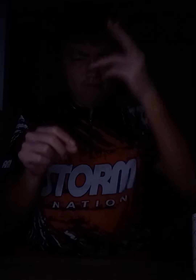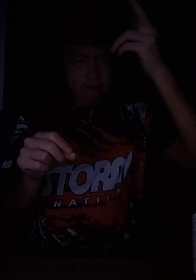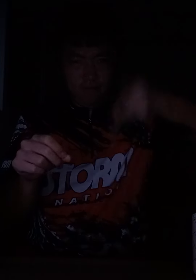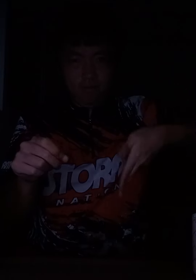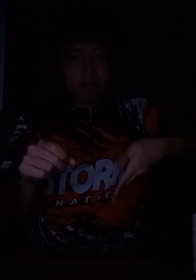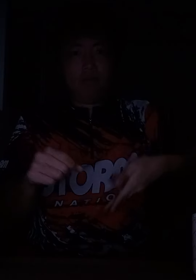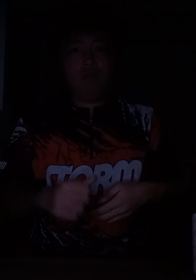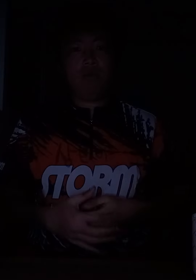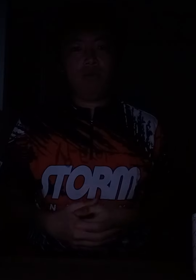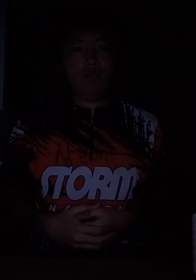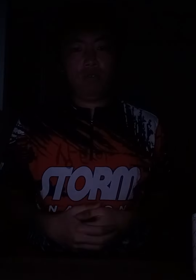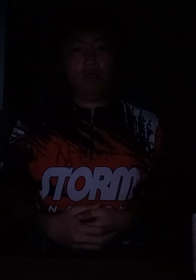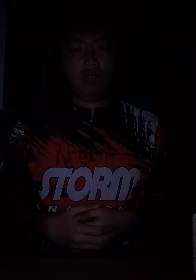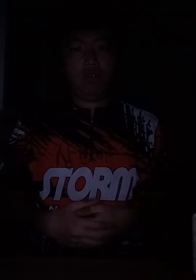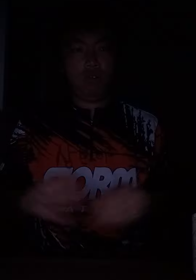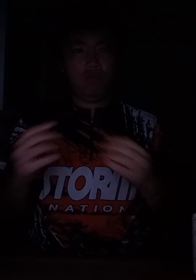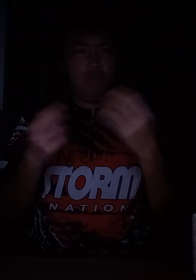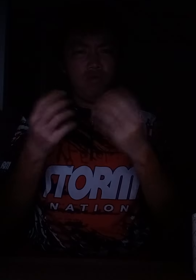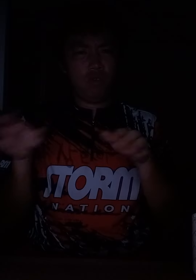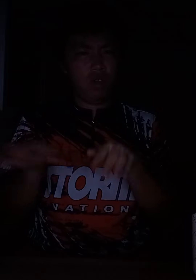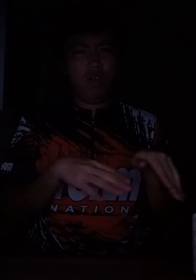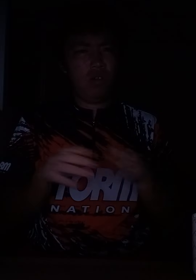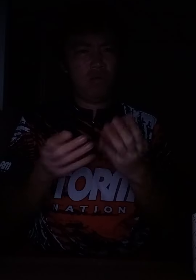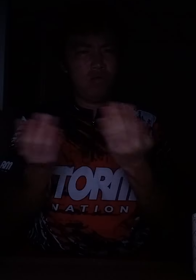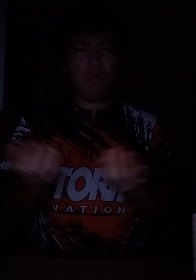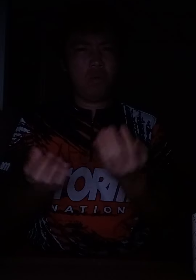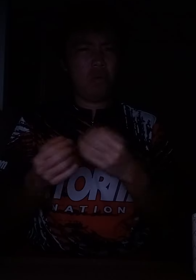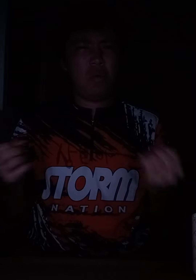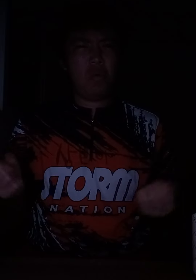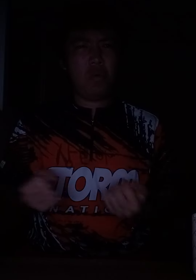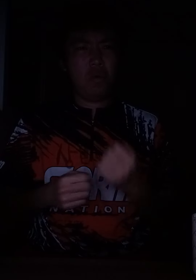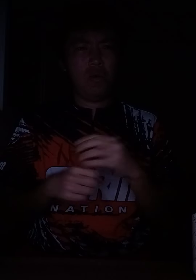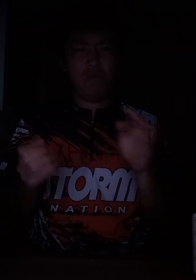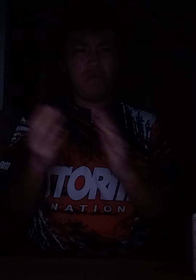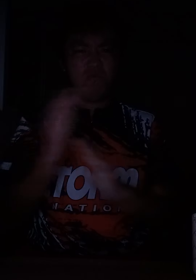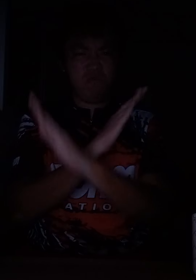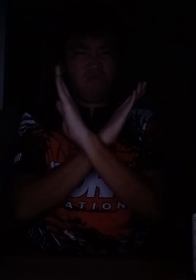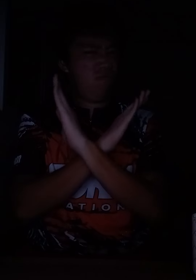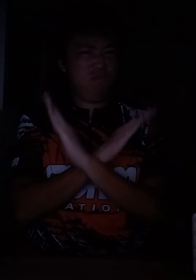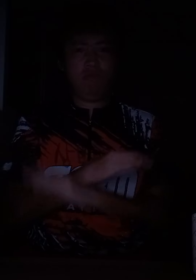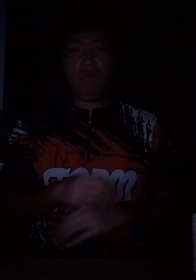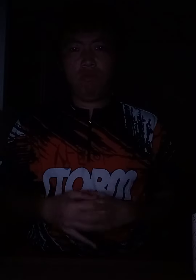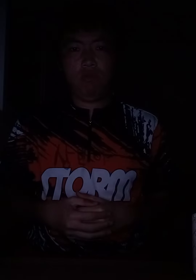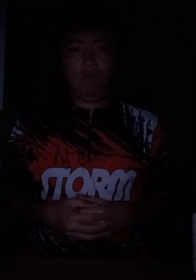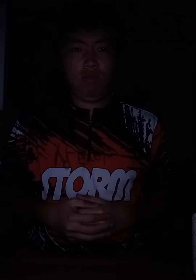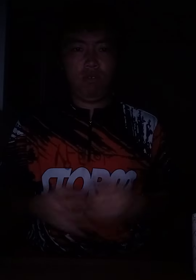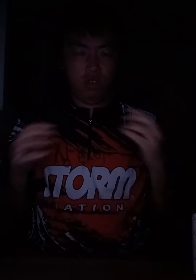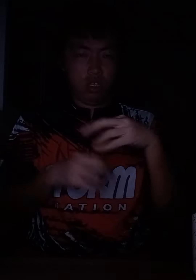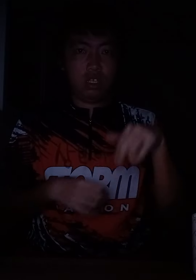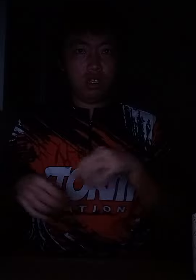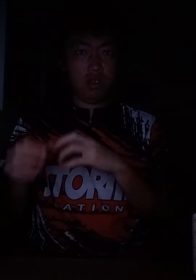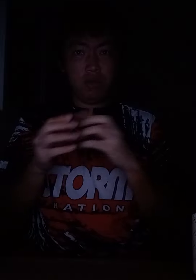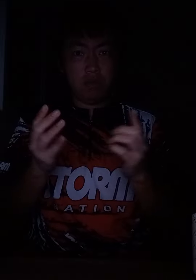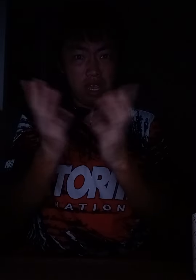끊겼습니다. 물도 안 되고 화장실도 쓸 수 없고 아무것도 안 돼요. 이 때문에 냉방 기능은